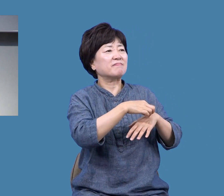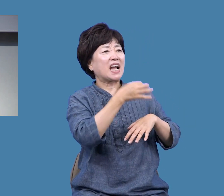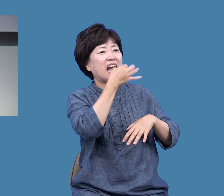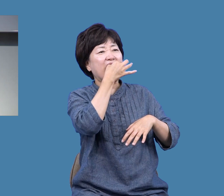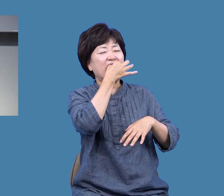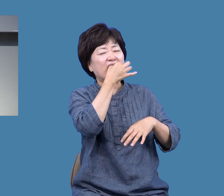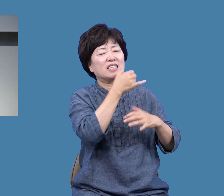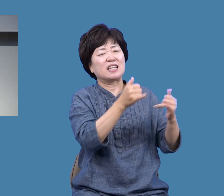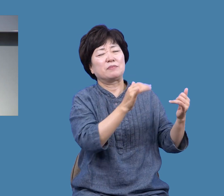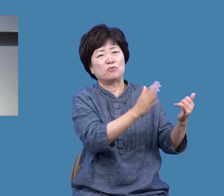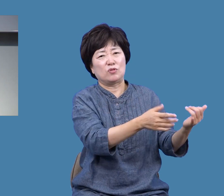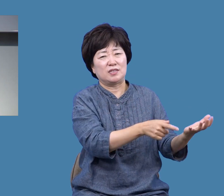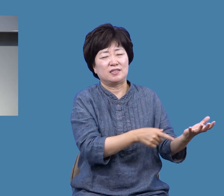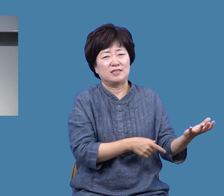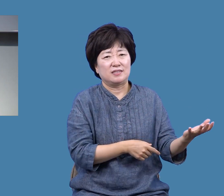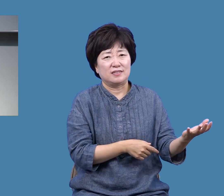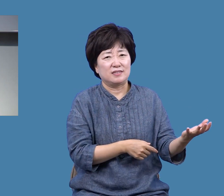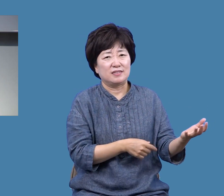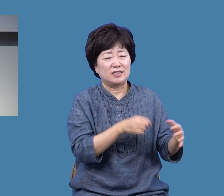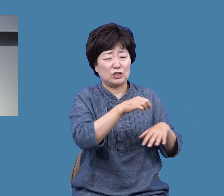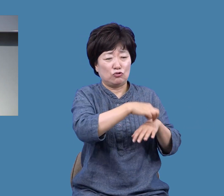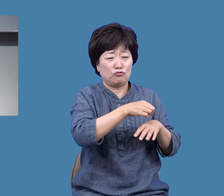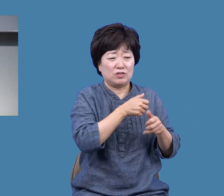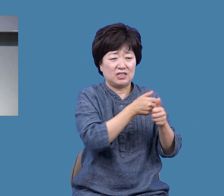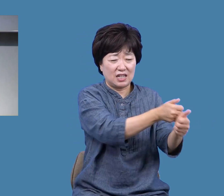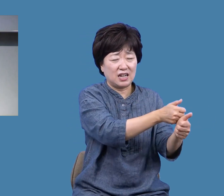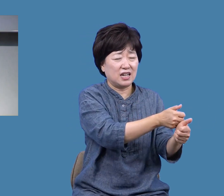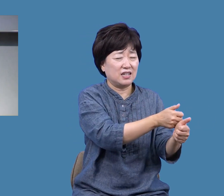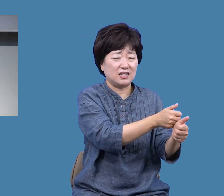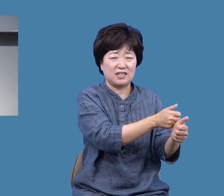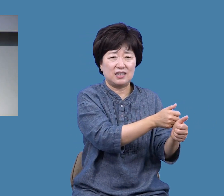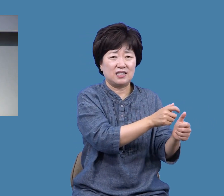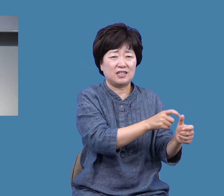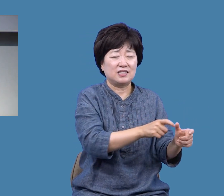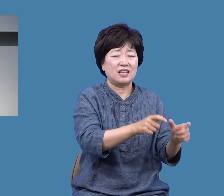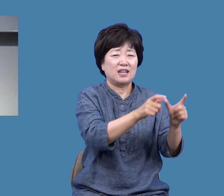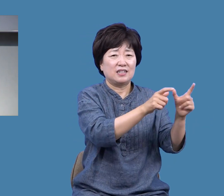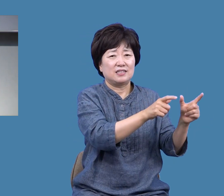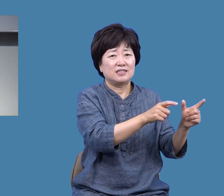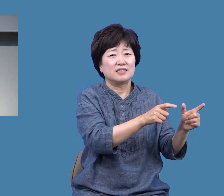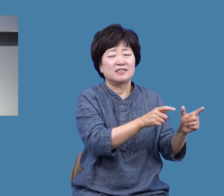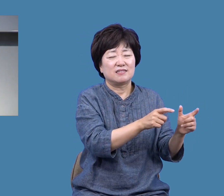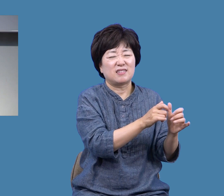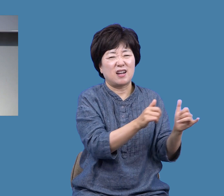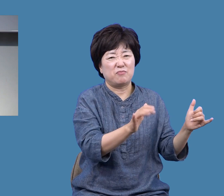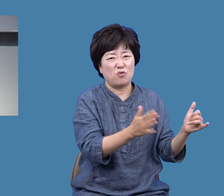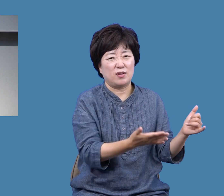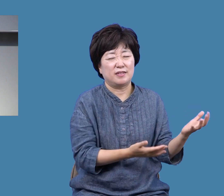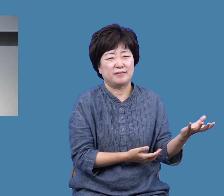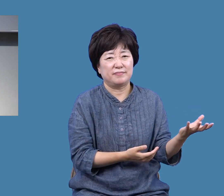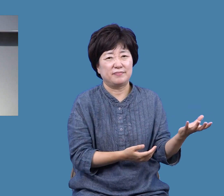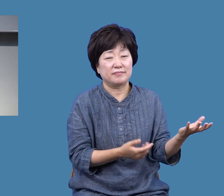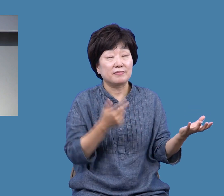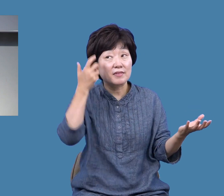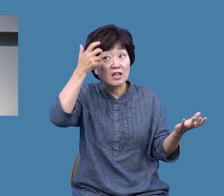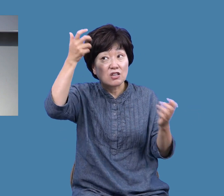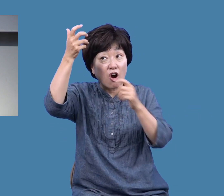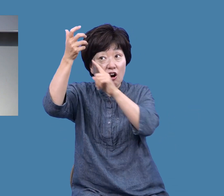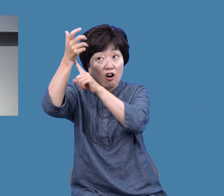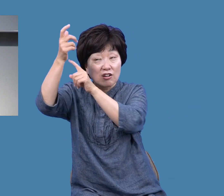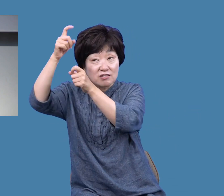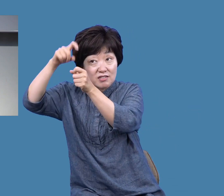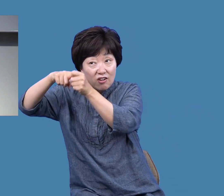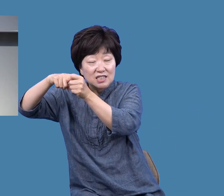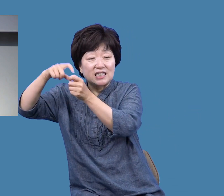맙니다. 예, 육을 따라 살아가는 육적인 사람이 되어버리고 말아요. 영적인 사람이